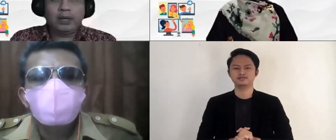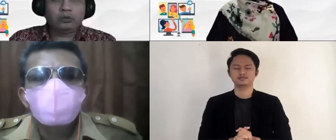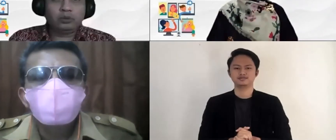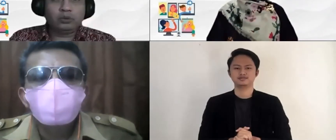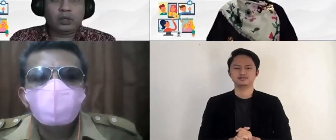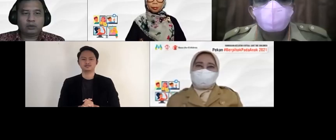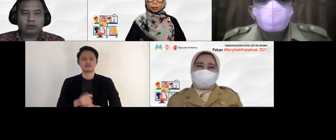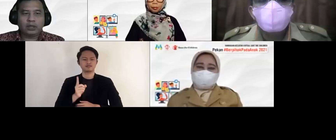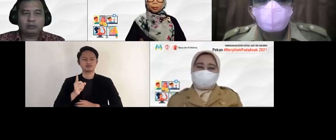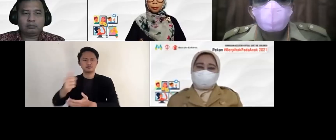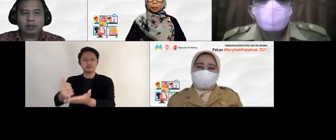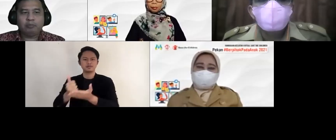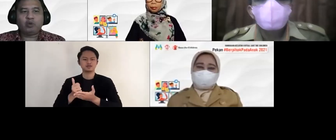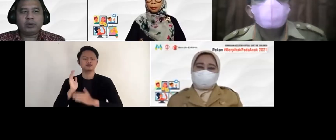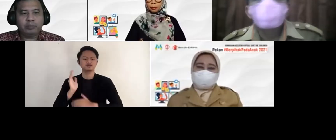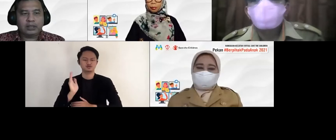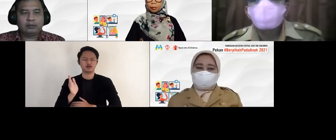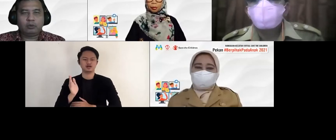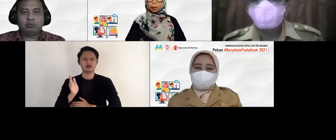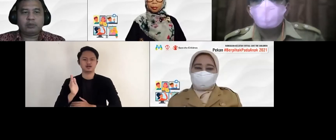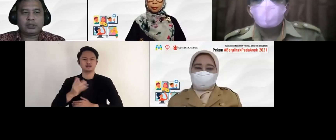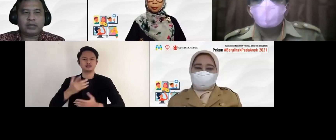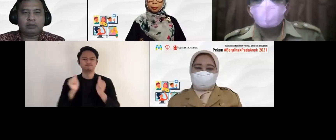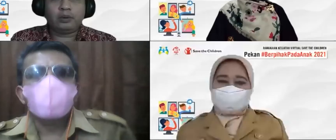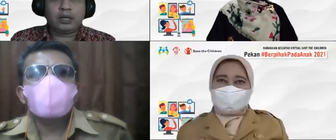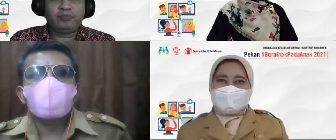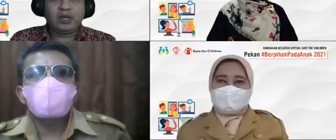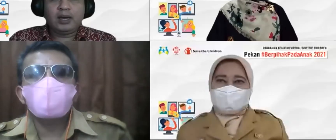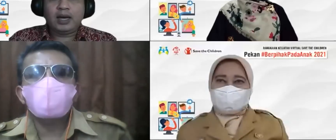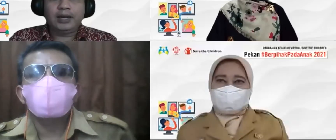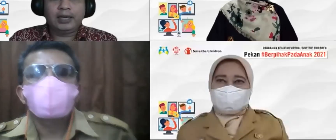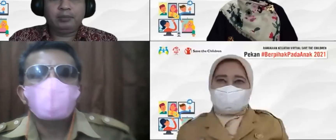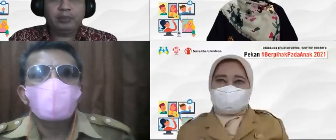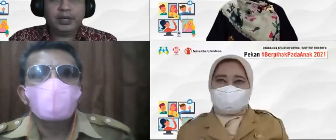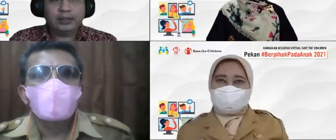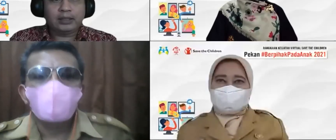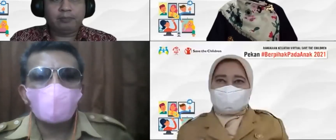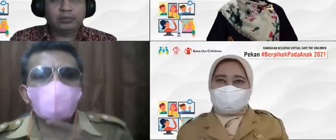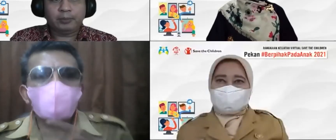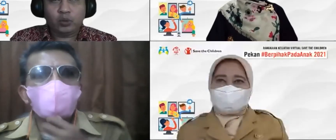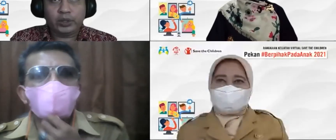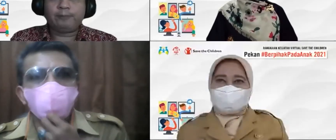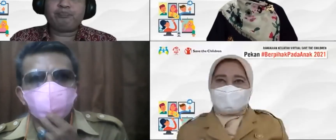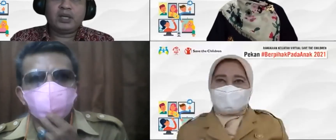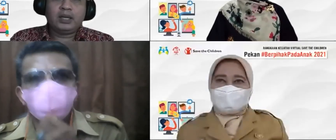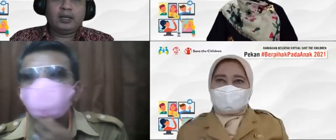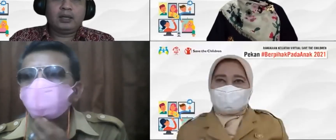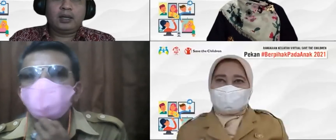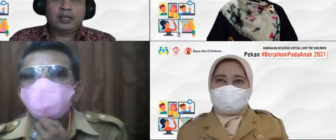telah membantu atau telah tetap berkomitmen ya untuk memastikan bahwa hak anak di bidang pendidikan tetap